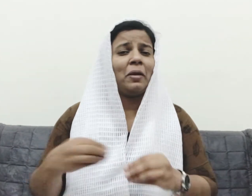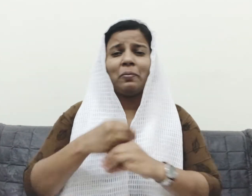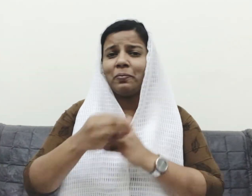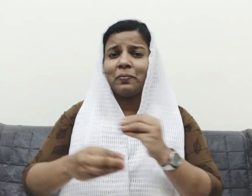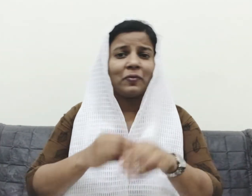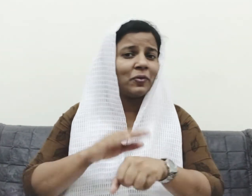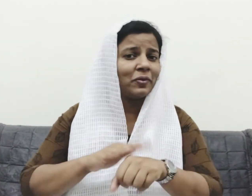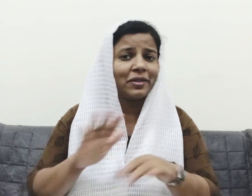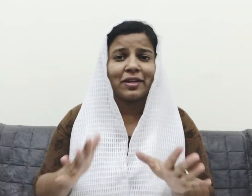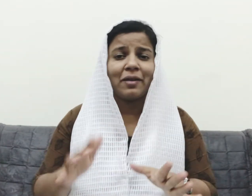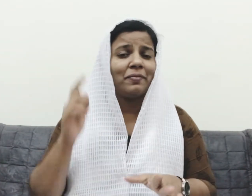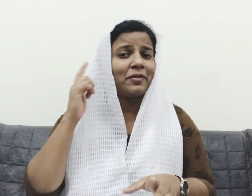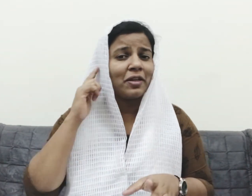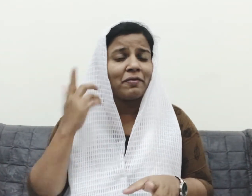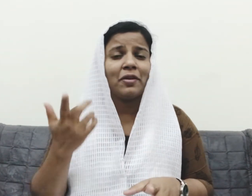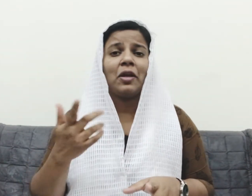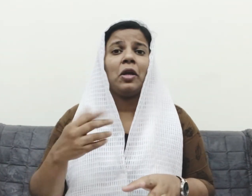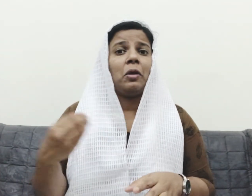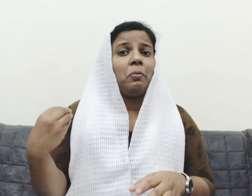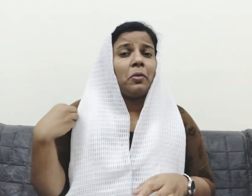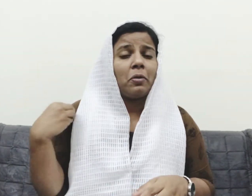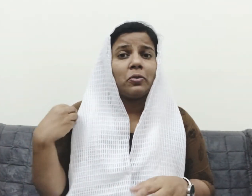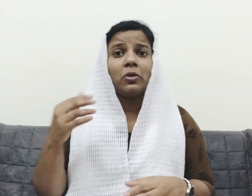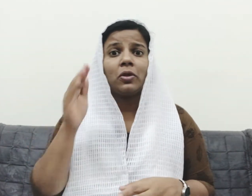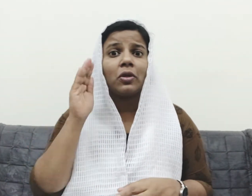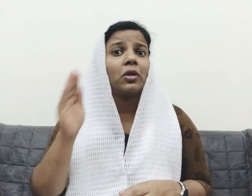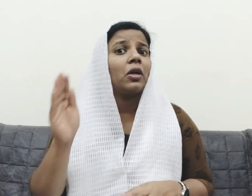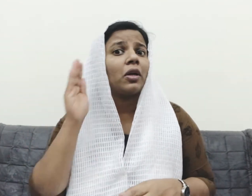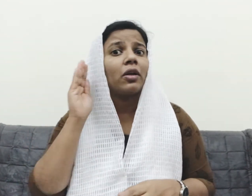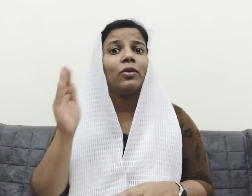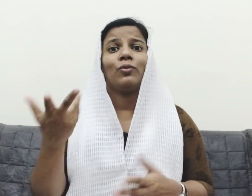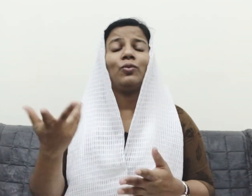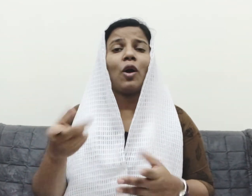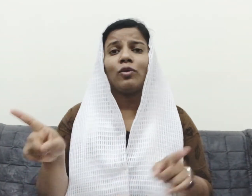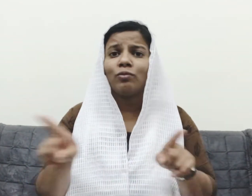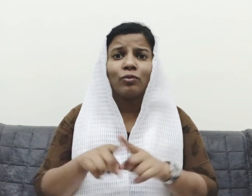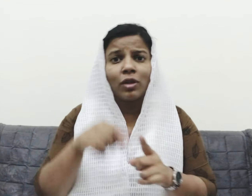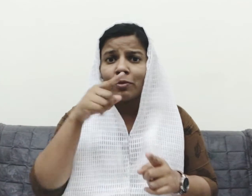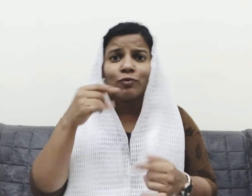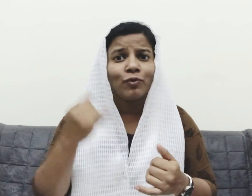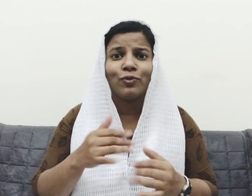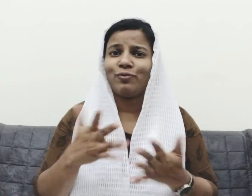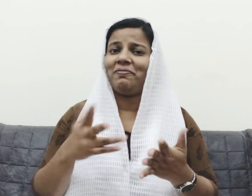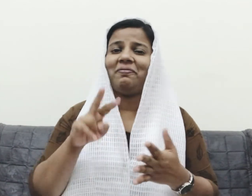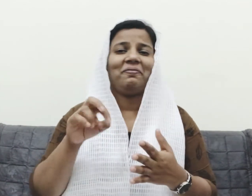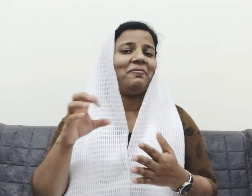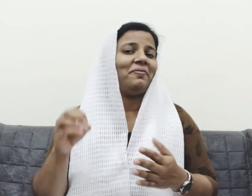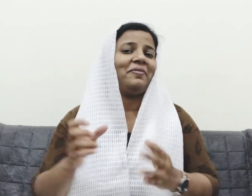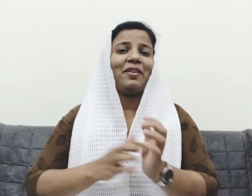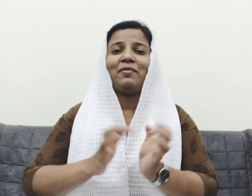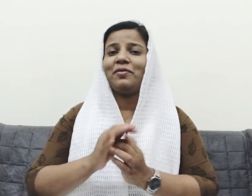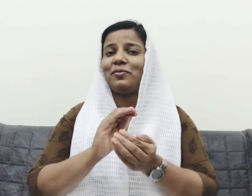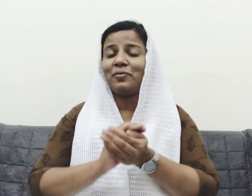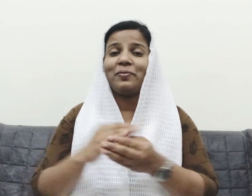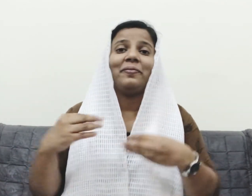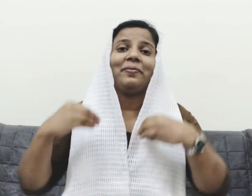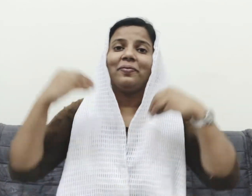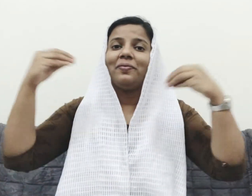ബുദ്ധിമുട്ടുകൾ വരാമായിരുന്നു. നമ്മുടെ ചെവികളിൽ നമ്മൾ എത്ര എന്തെല്ലാം ആപത്തുകളെക്കുറിച്ചും അനർത്ഥങ്ങളെക്കുറിച്ചും കേട്ടു. അപ്പോഴും കർത്താവ് തൻ്റെ തങ്കച്ചിറകടിക്കുള്ളിൽ